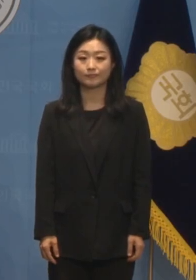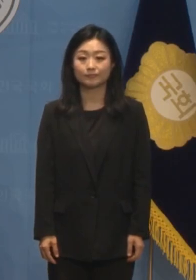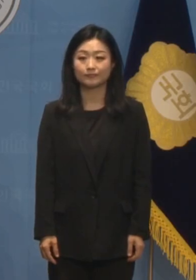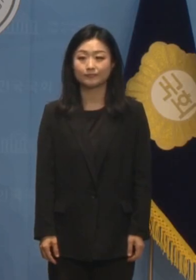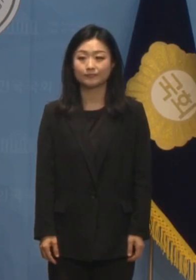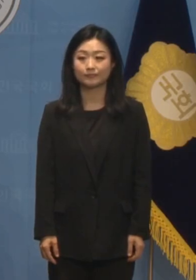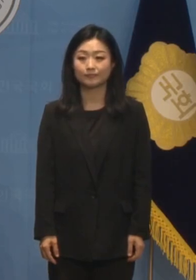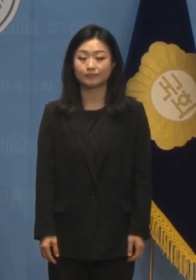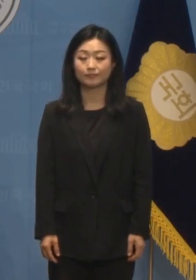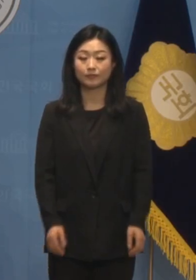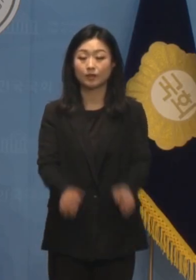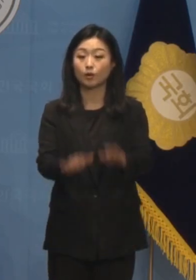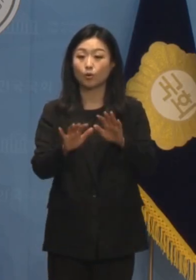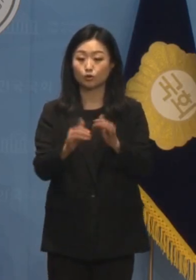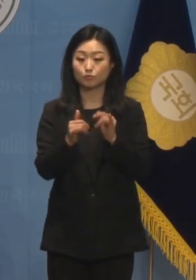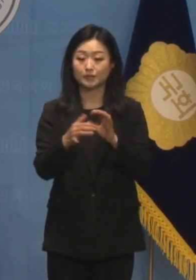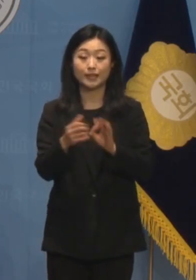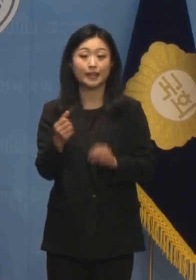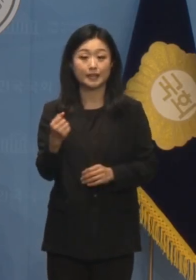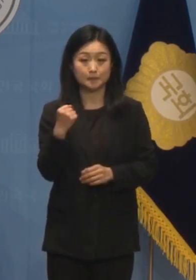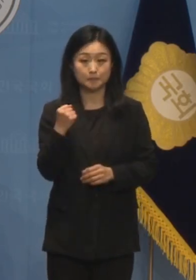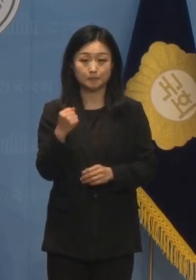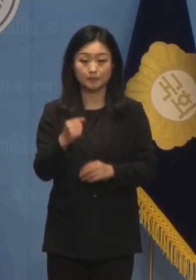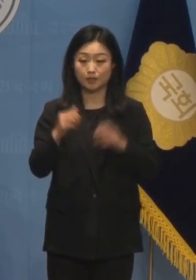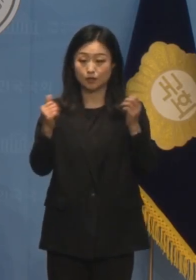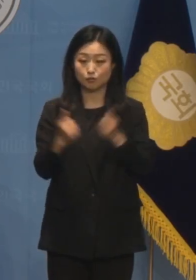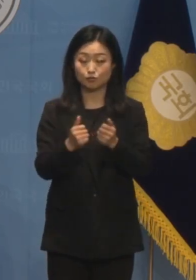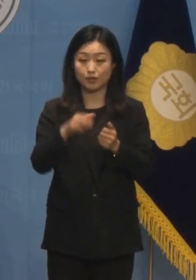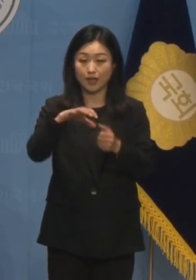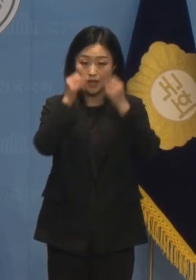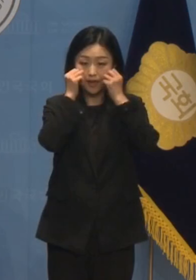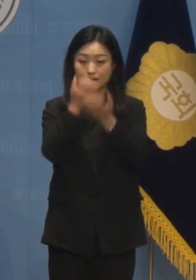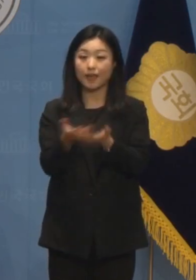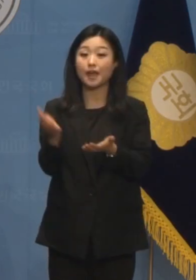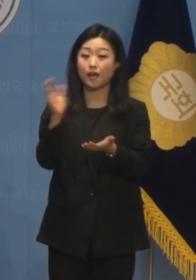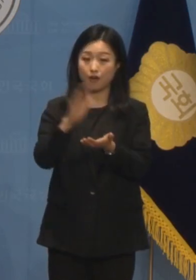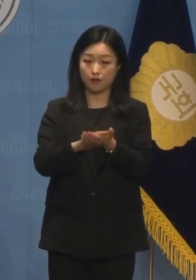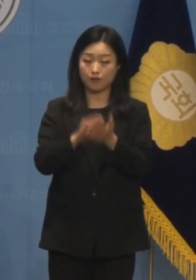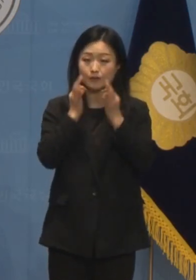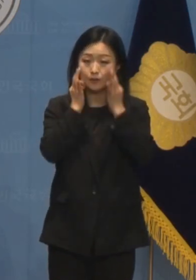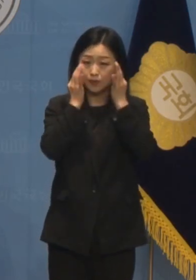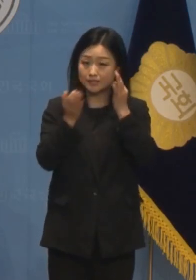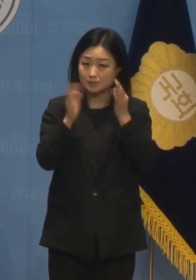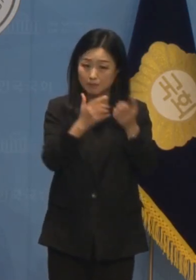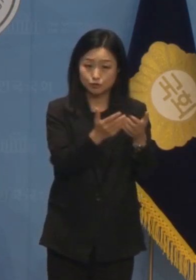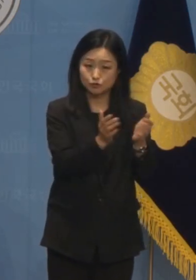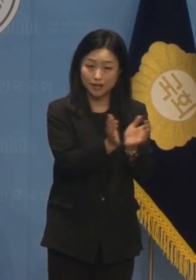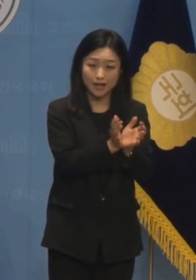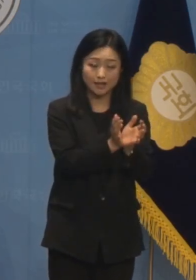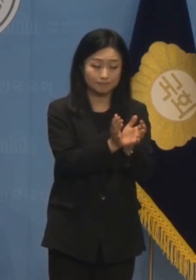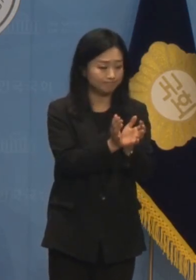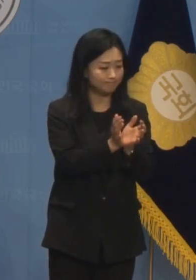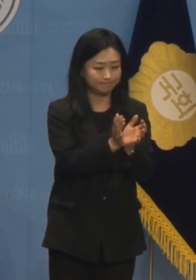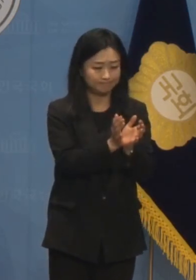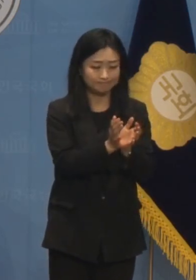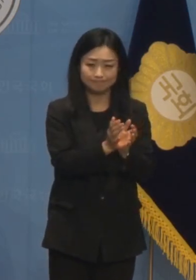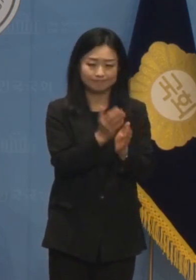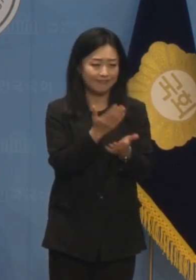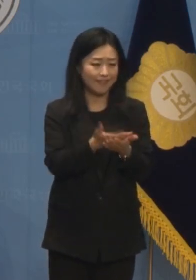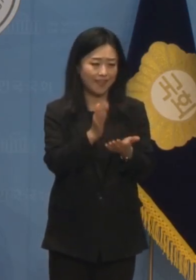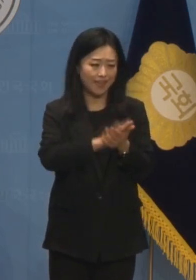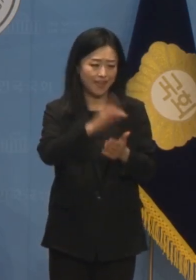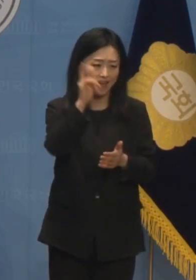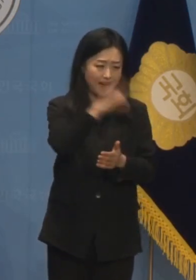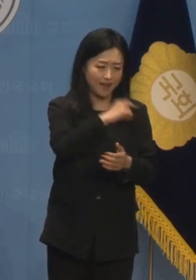있니다 오늘 국민의 힘은 국회를 개혁하려고 하였으나 민주당은 국회 개악을